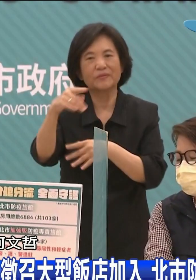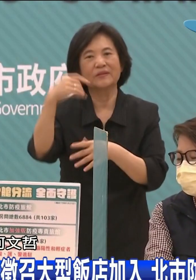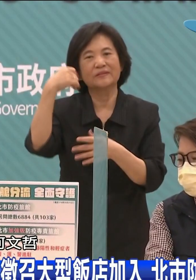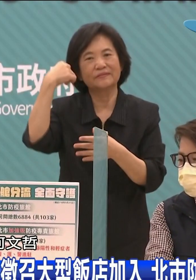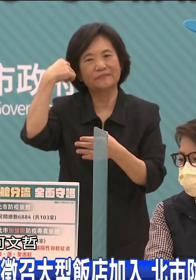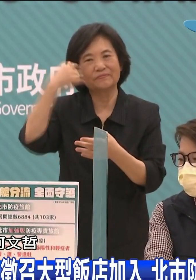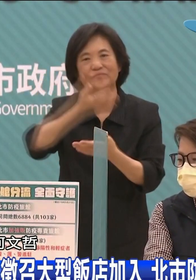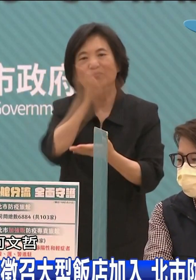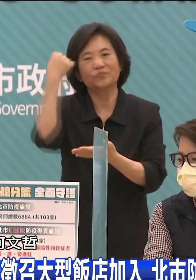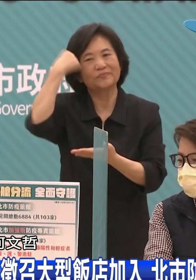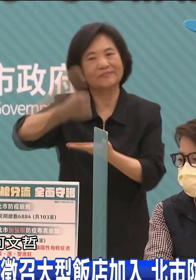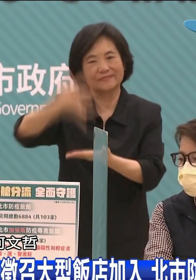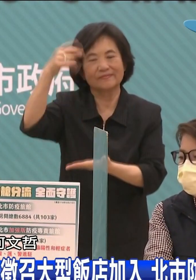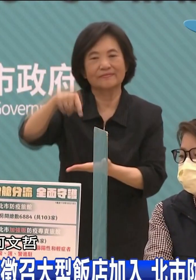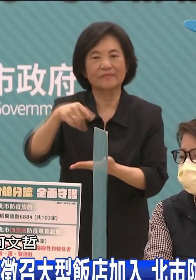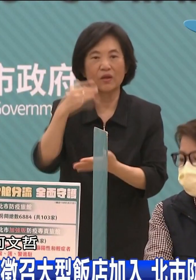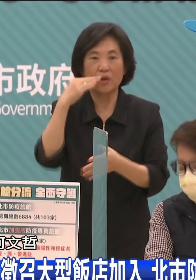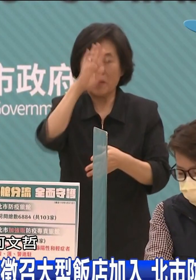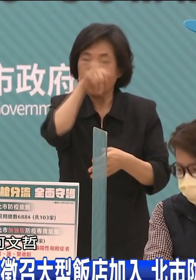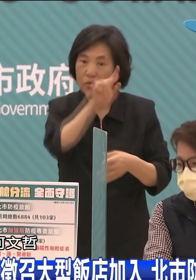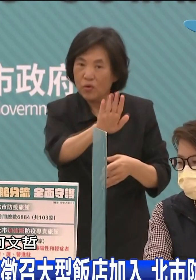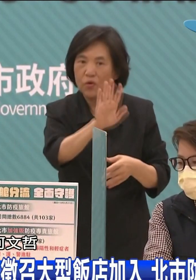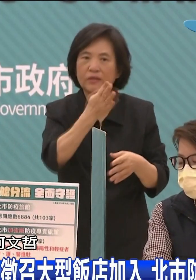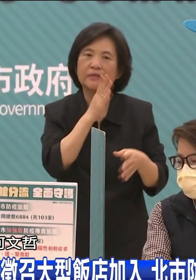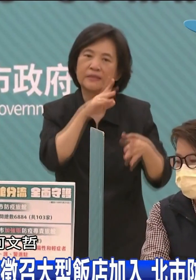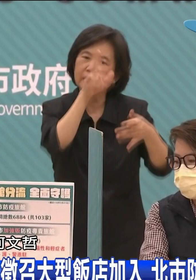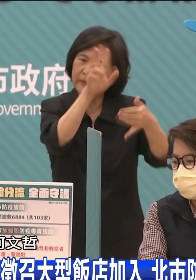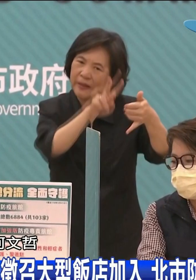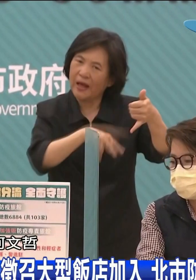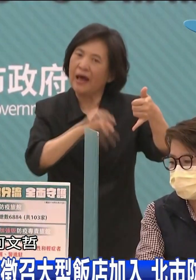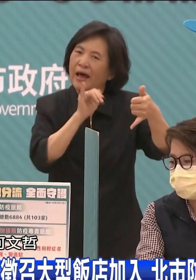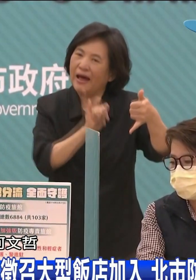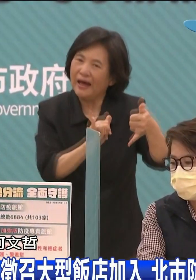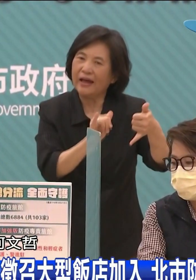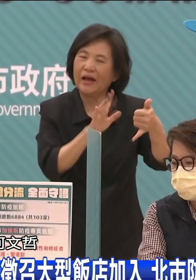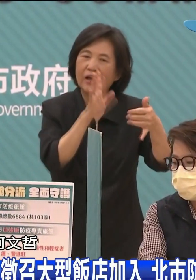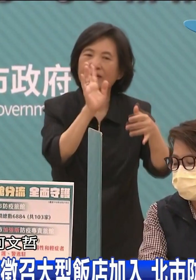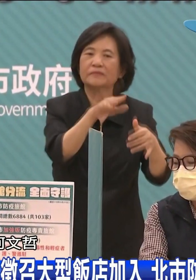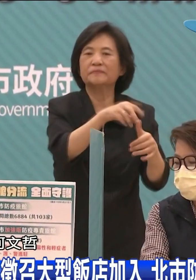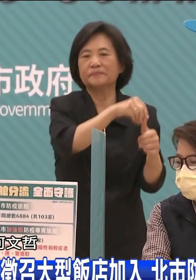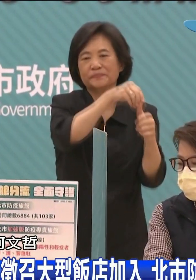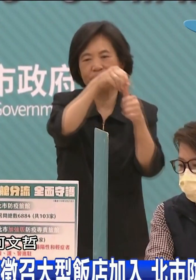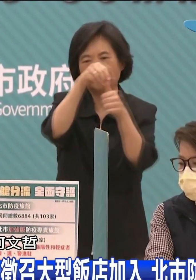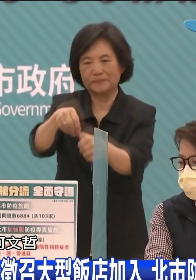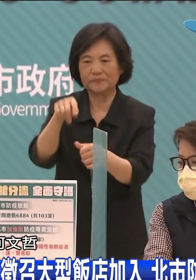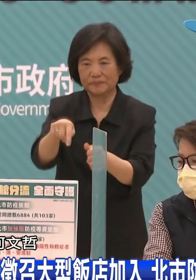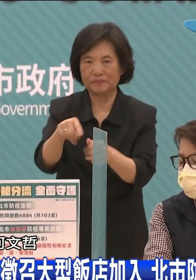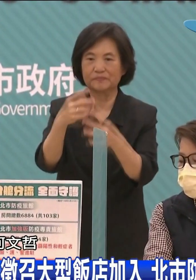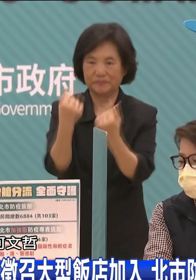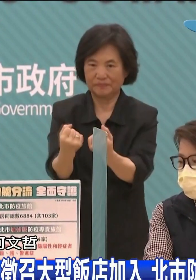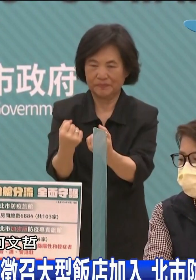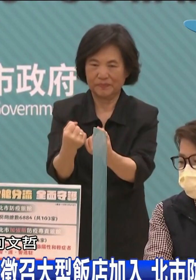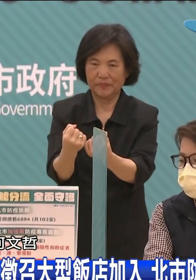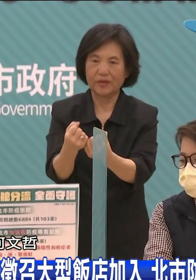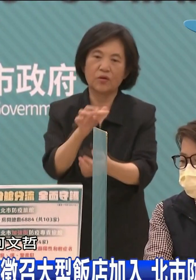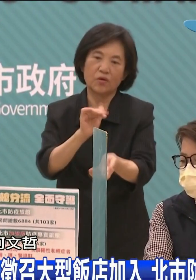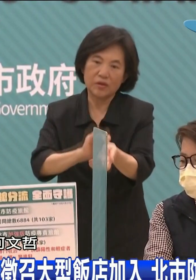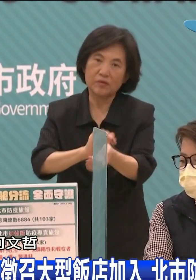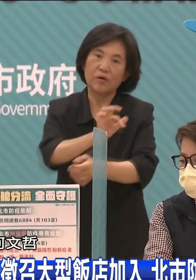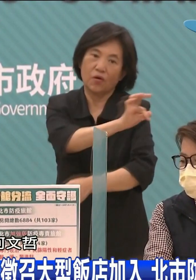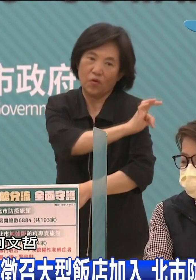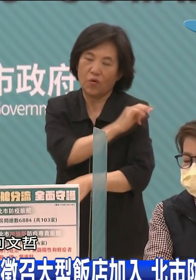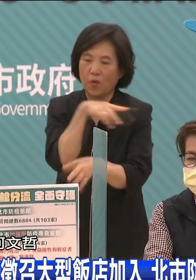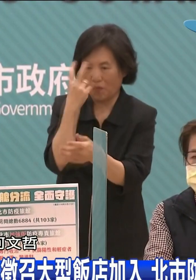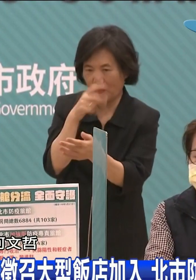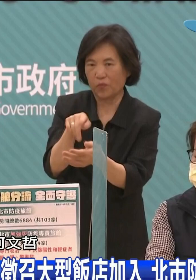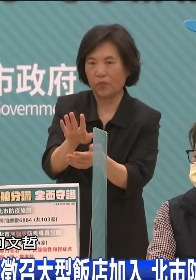就是说他是确诊者，但是症状不明确，我们给他摆在一个有医务人员监视的地方看着。那